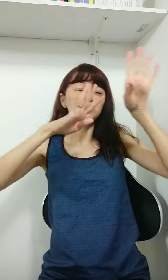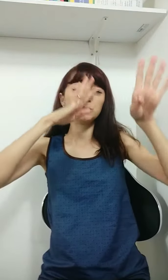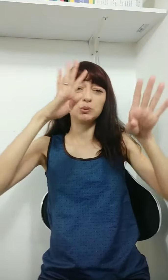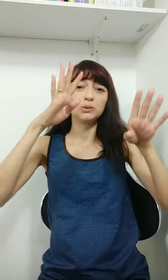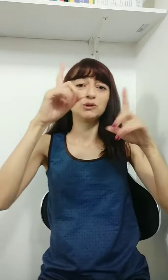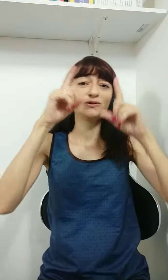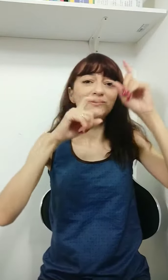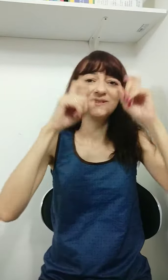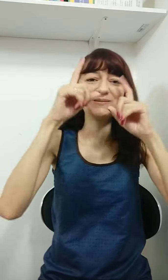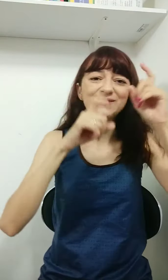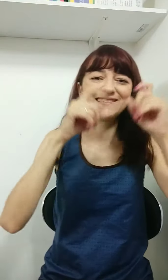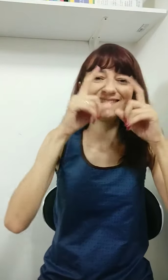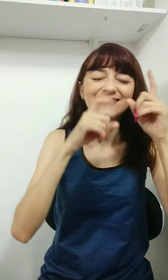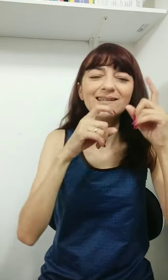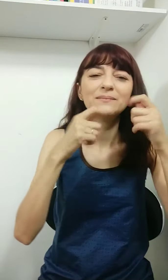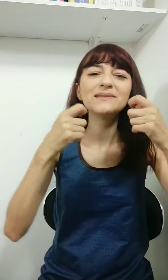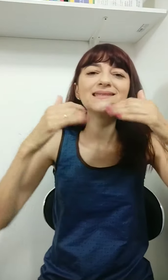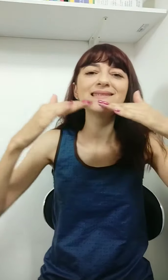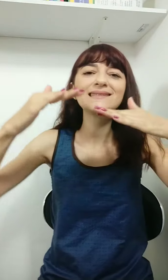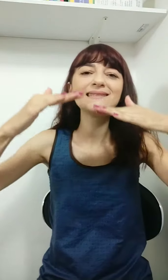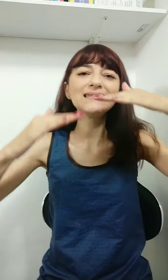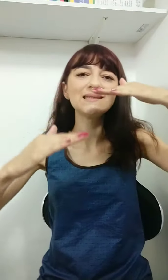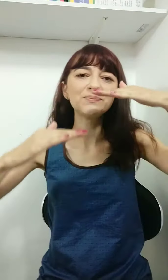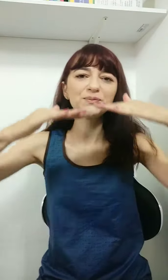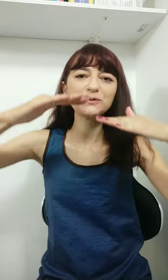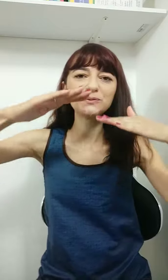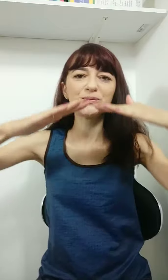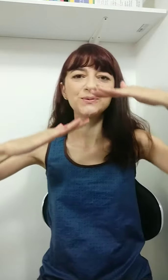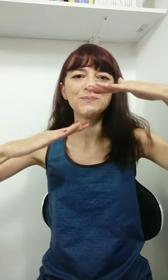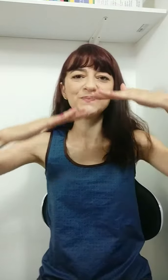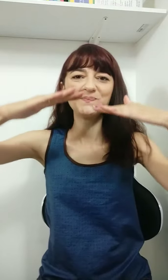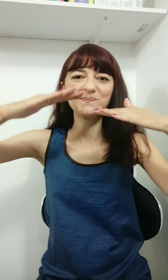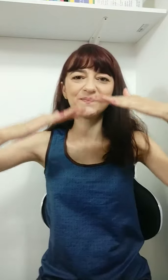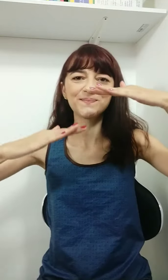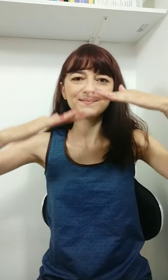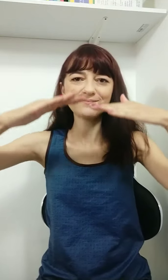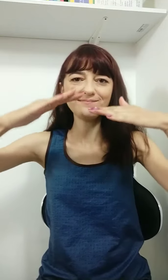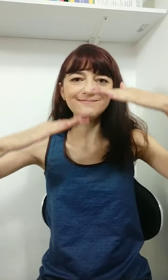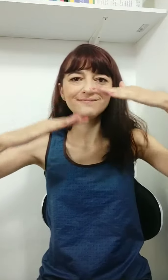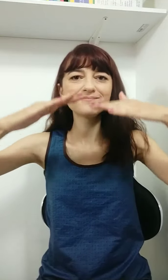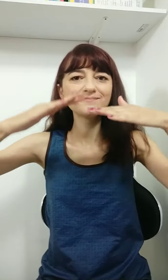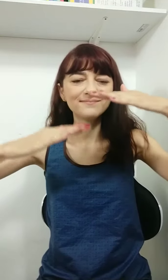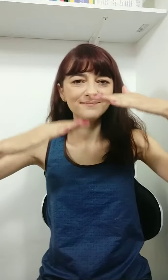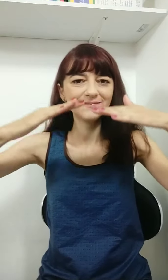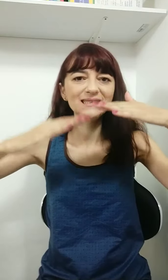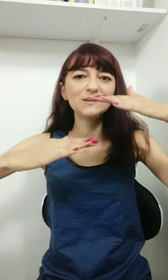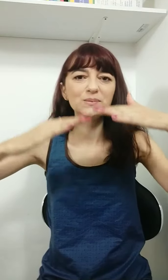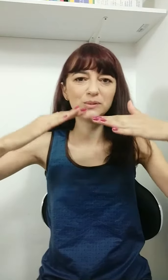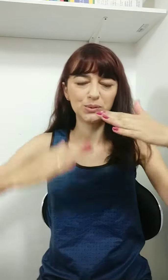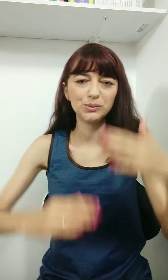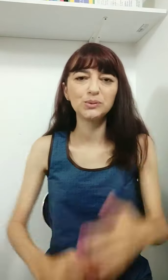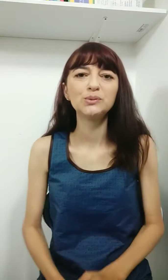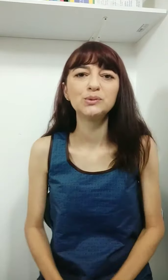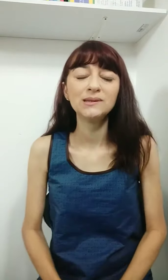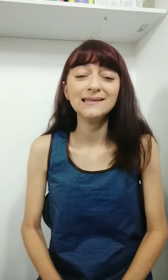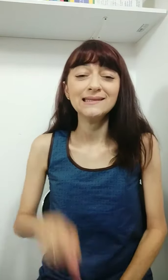que utilizam português sinalizado, sinalizam errado, eles exageram um pouco nessa sinalização, tá? Então é necessário